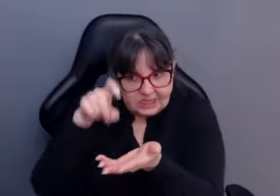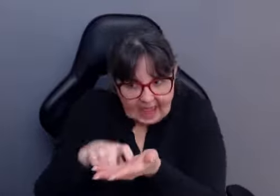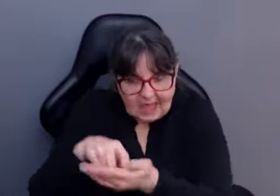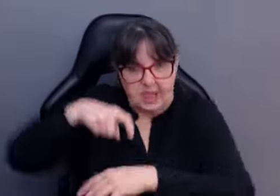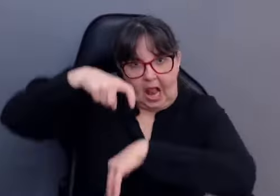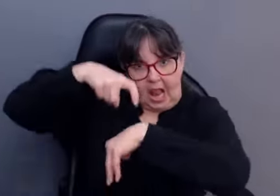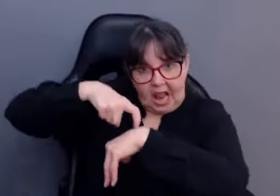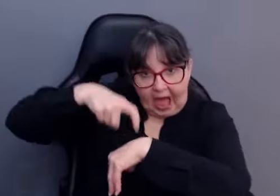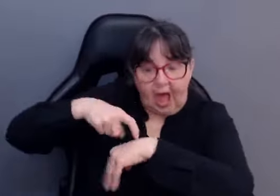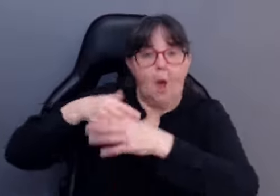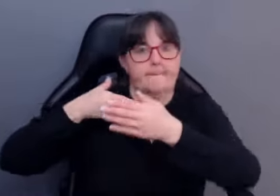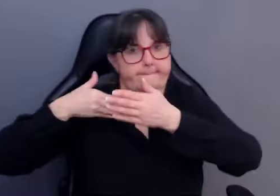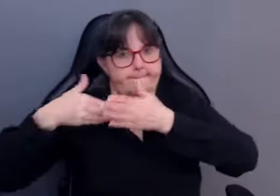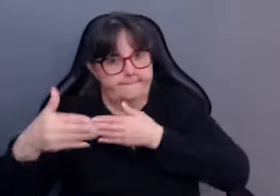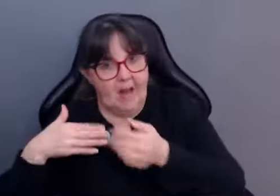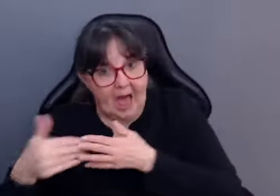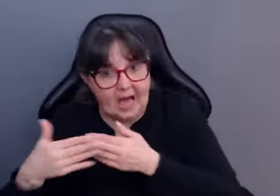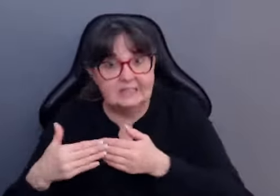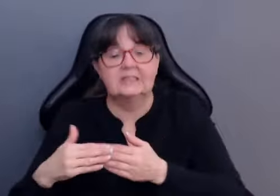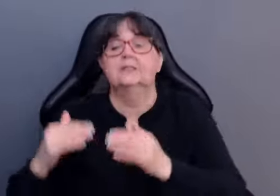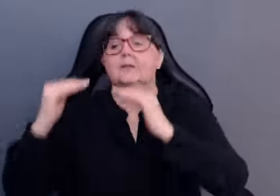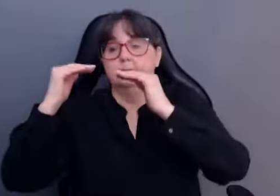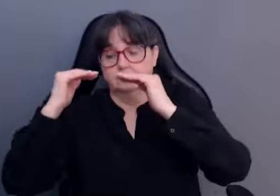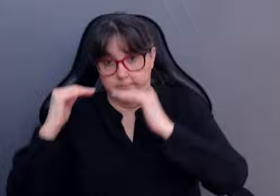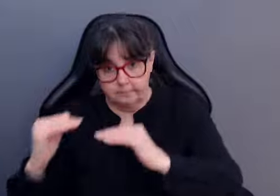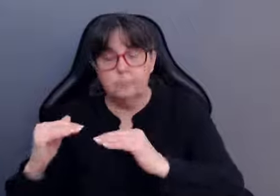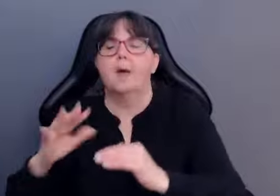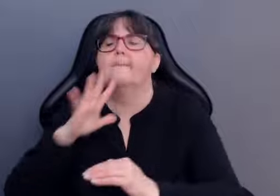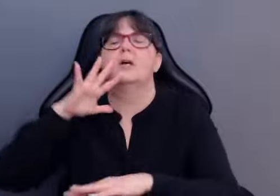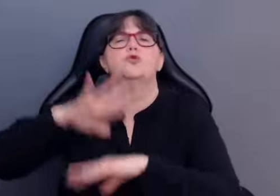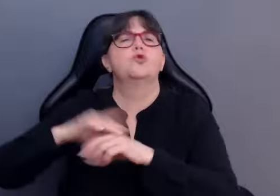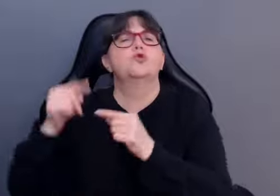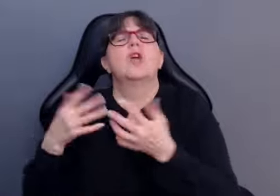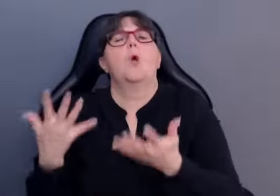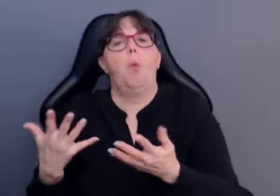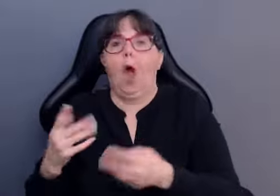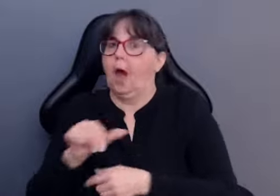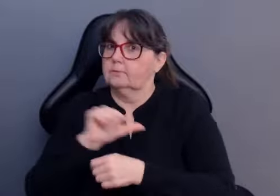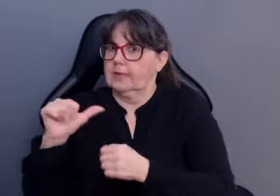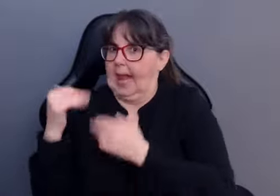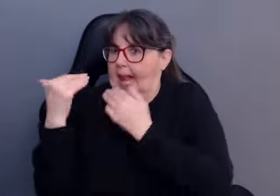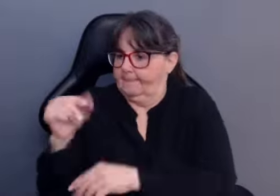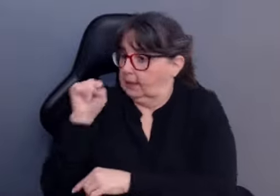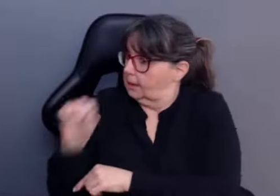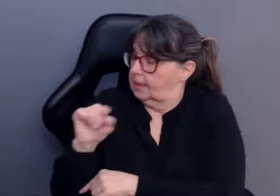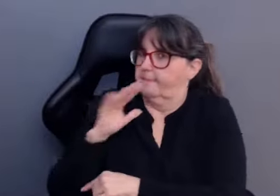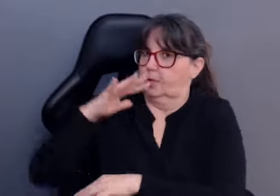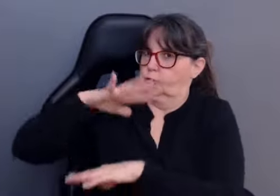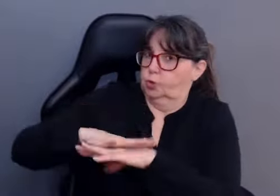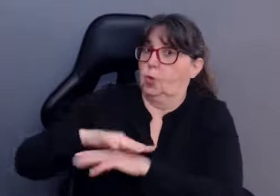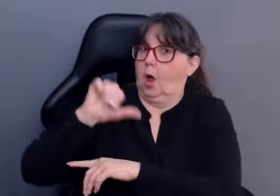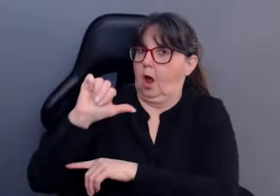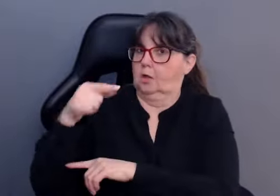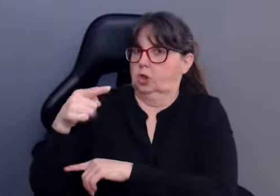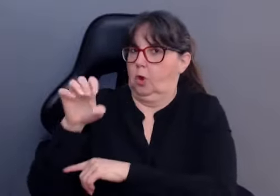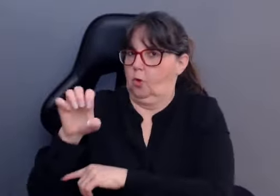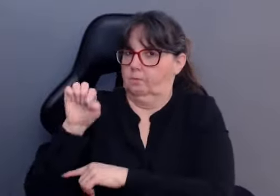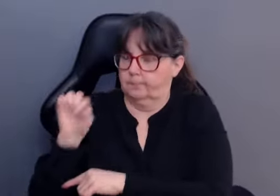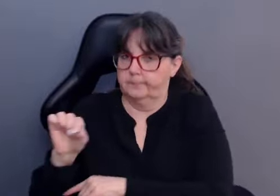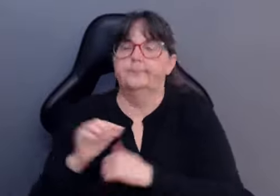de l'endroit de l'assemblée, le ou les sujets qui y seront étudiés. Seuls